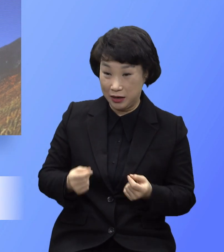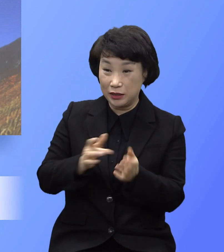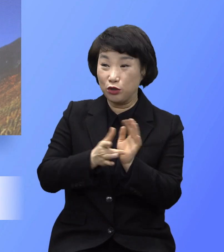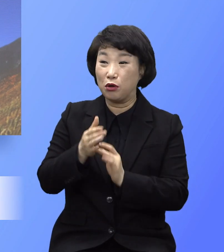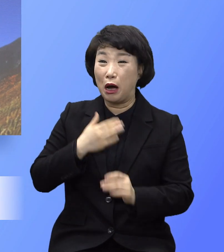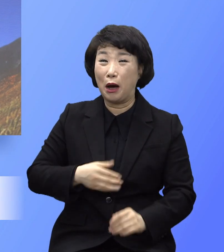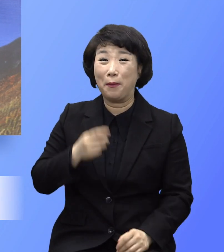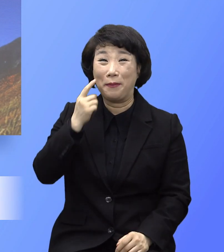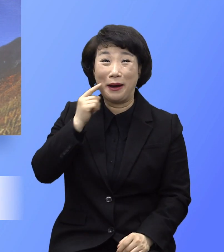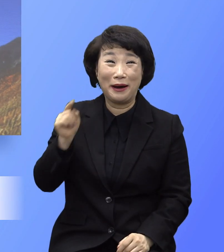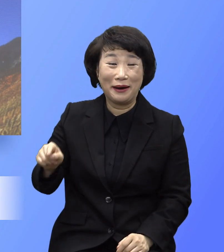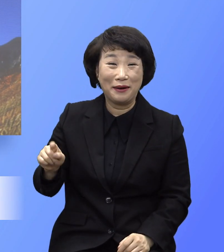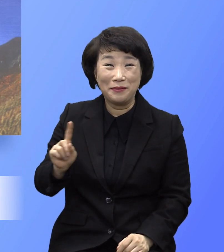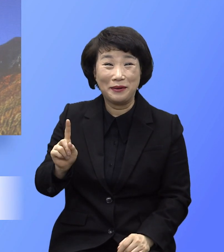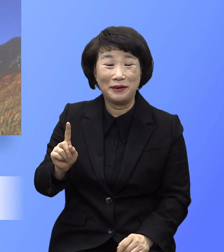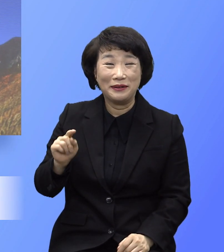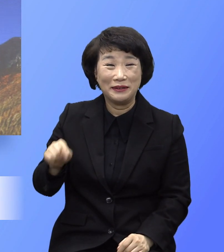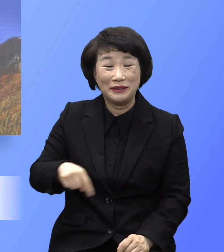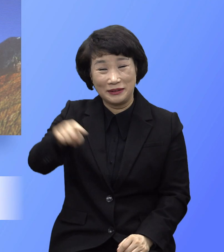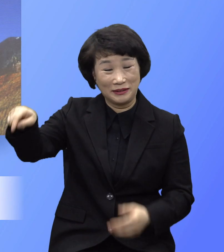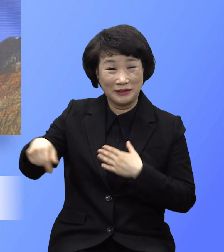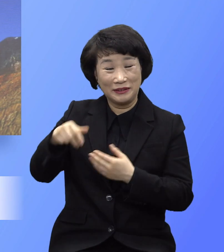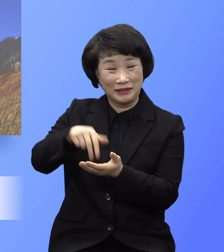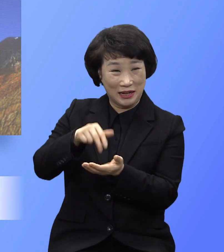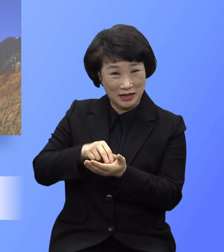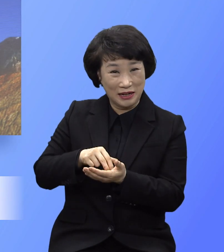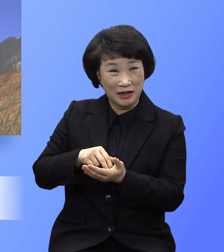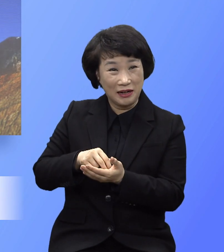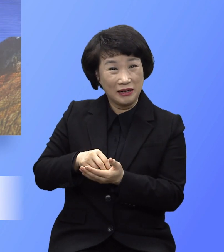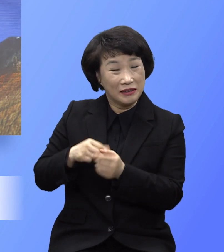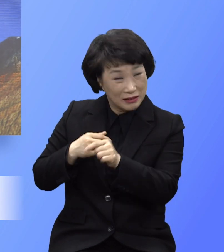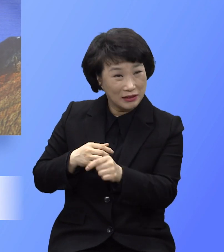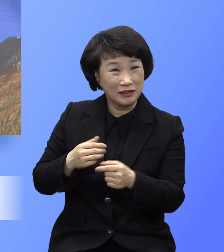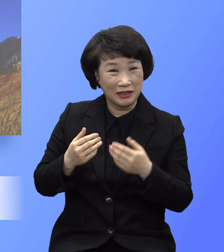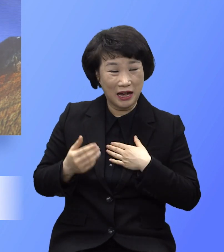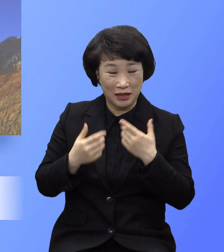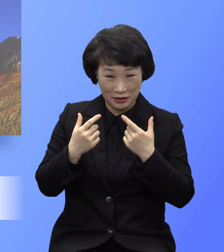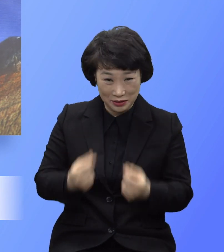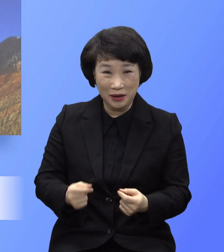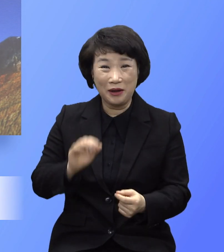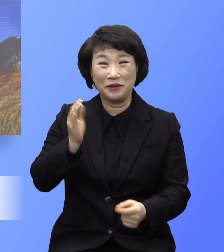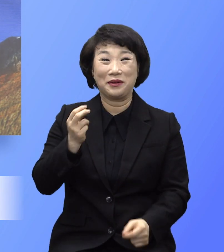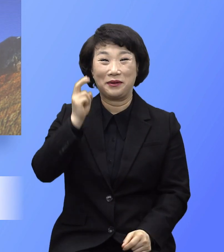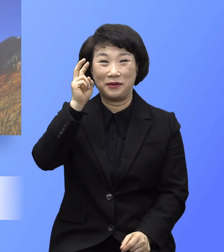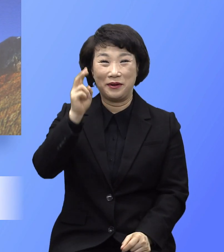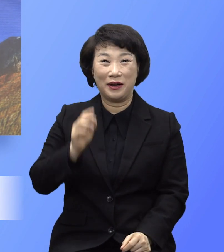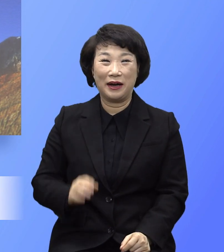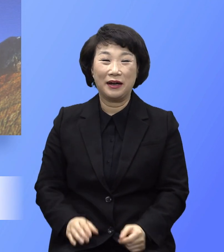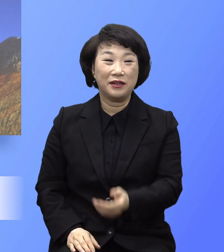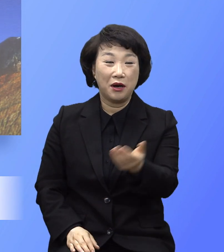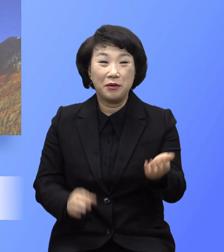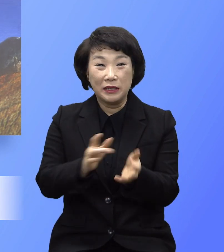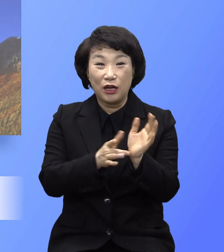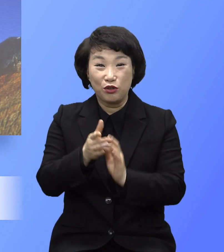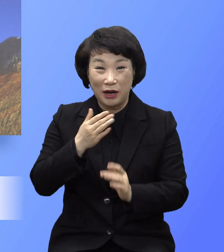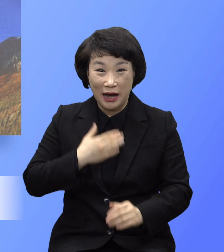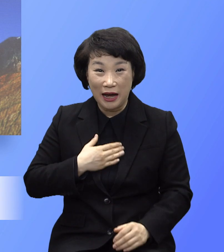알면 너들도 나처럼 될 것이라 그 말이야. 여러분 예수를